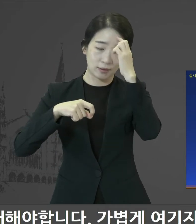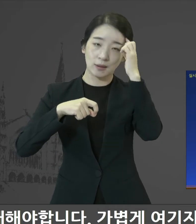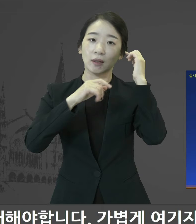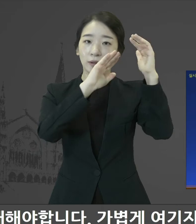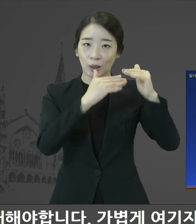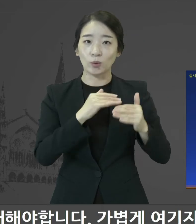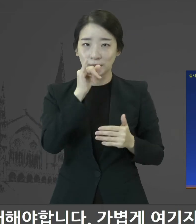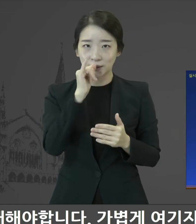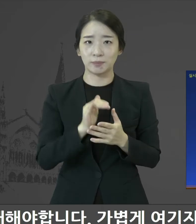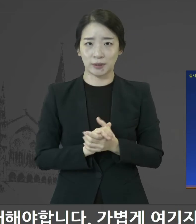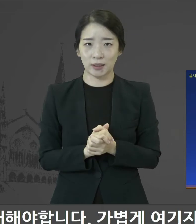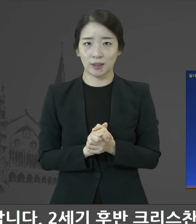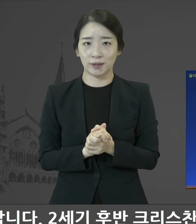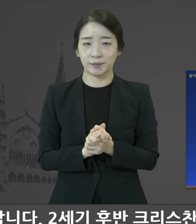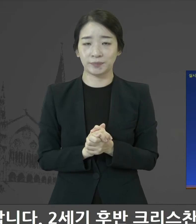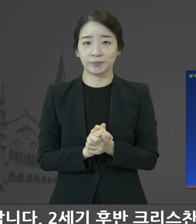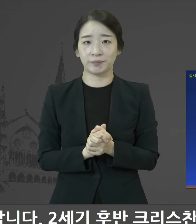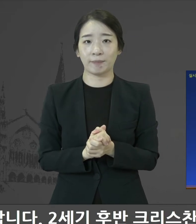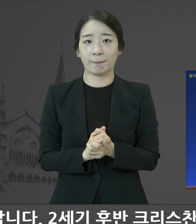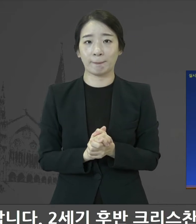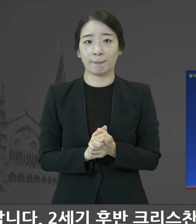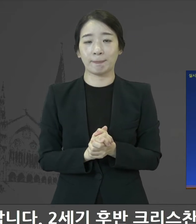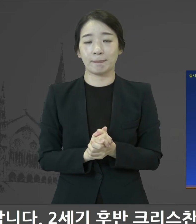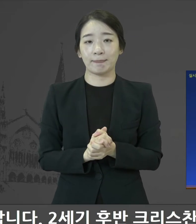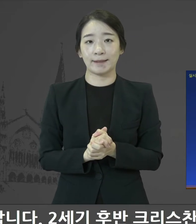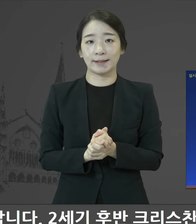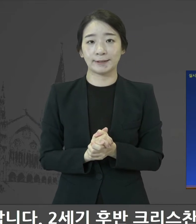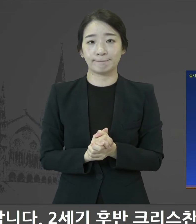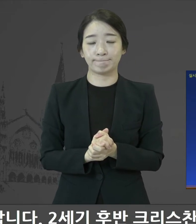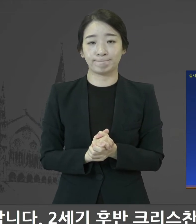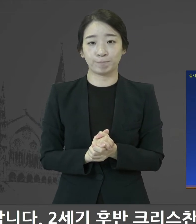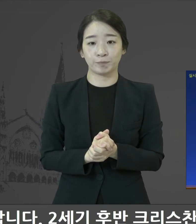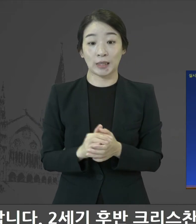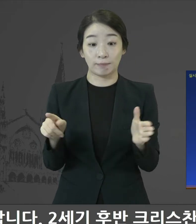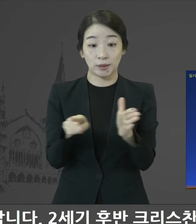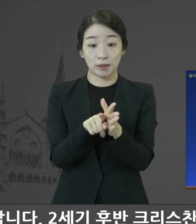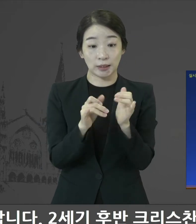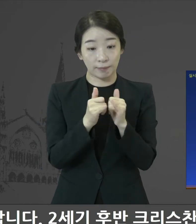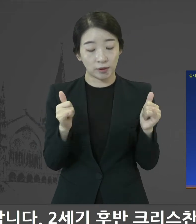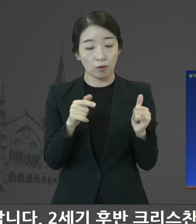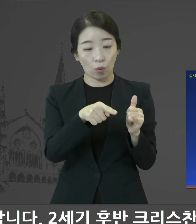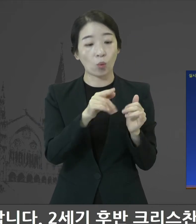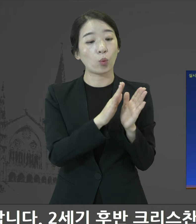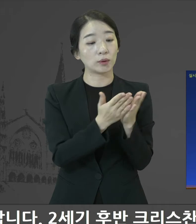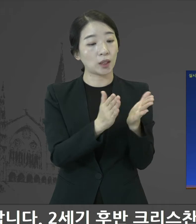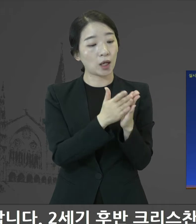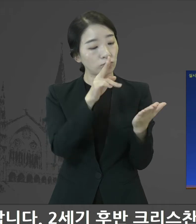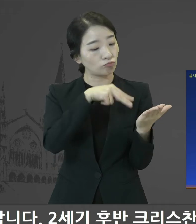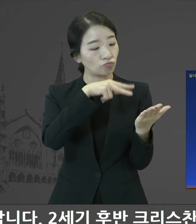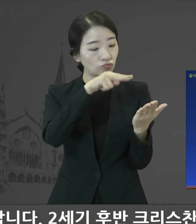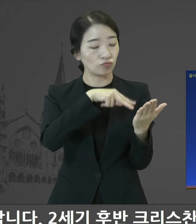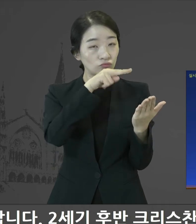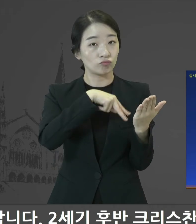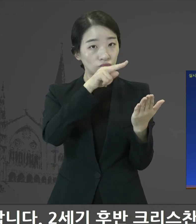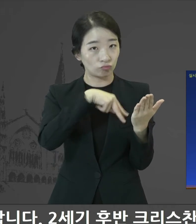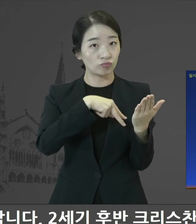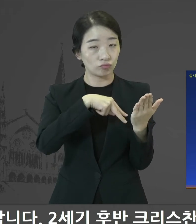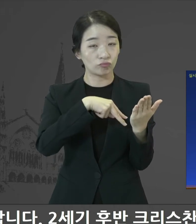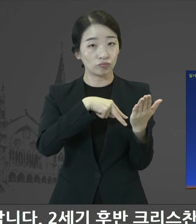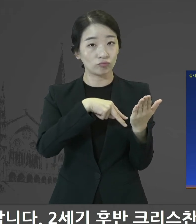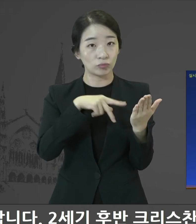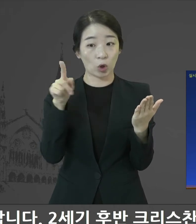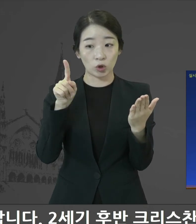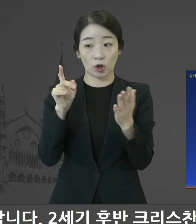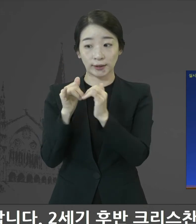헤르메네스의 목자라는 이 글인데, 이 교부들은 이 책을 즐겨 읽었습니다. 이레니우스라는 교부가 특별히